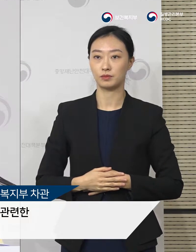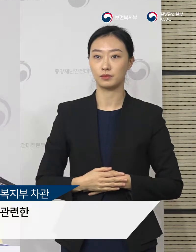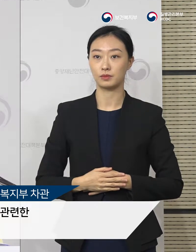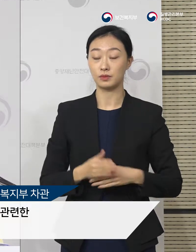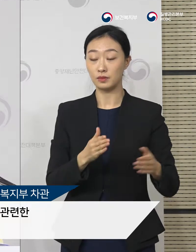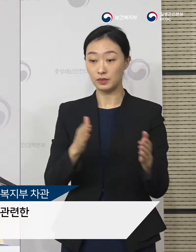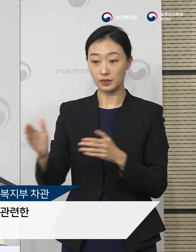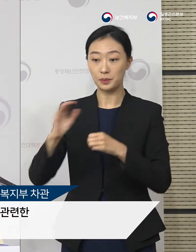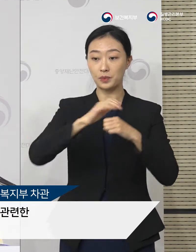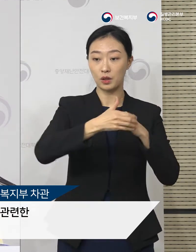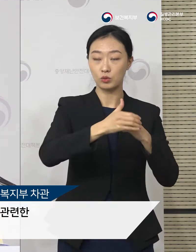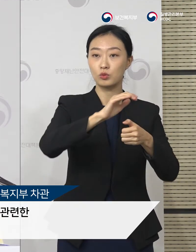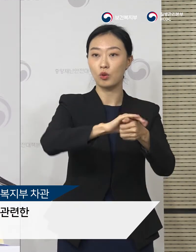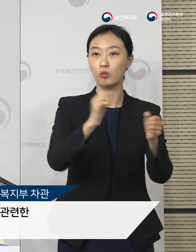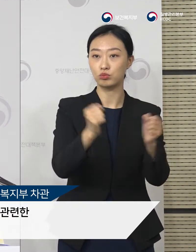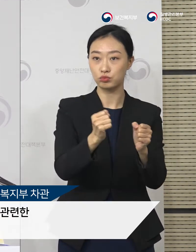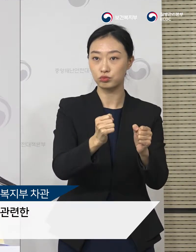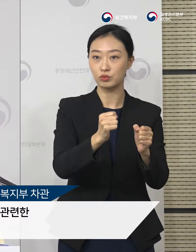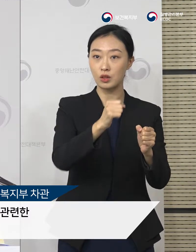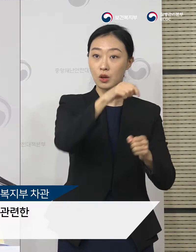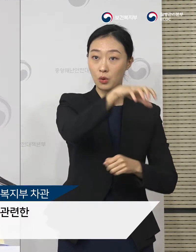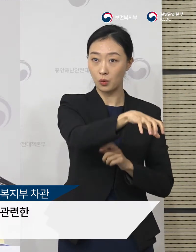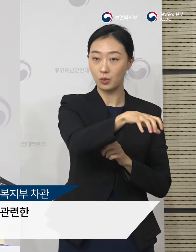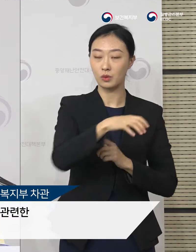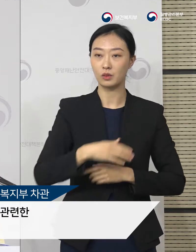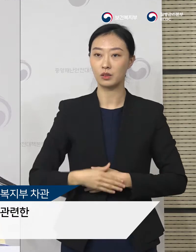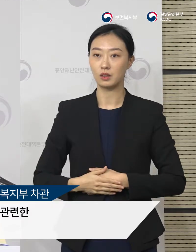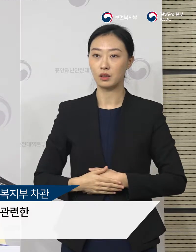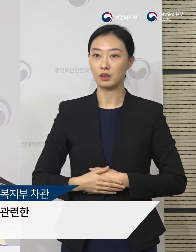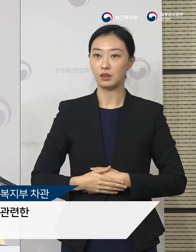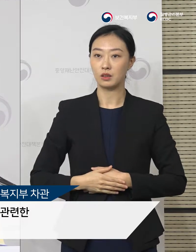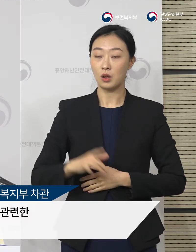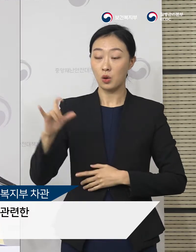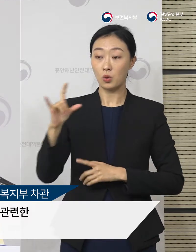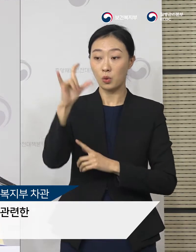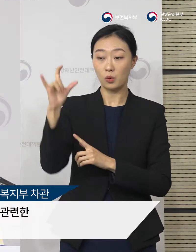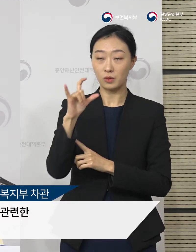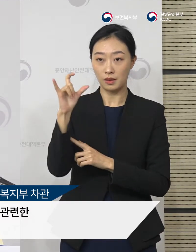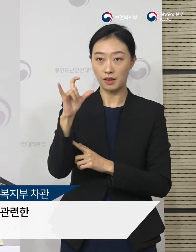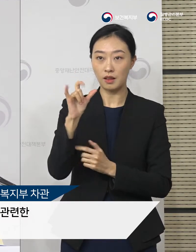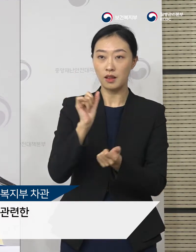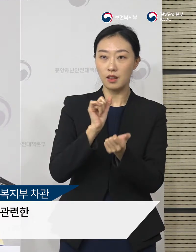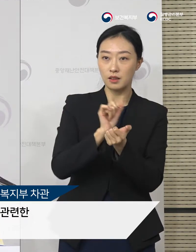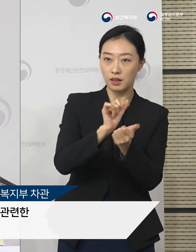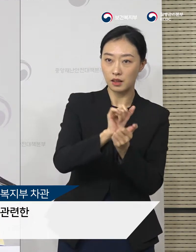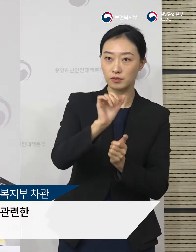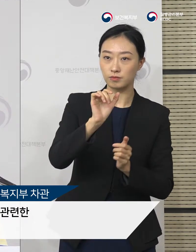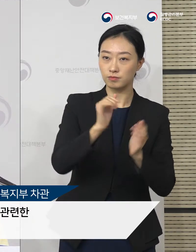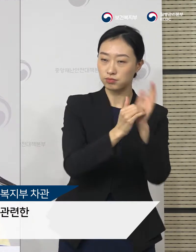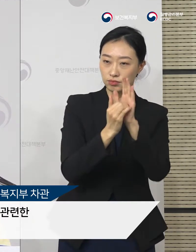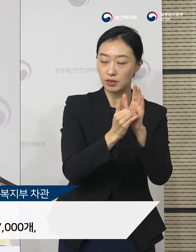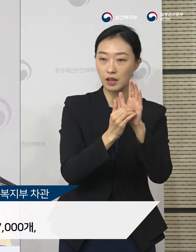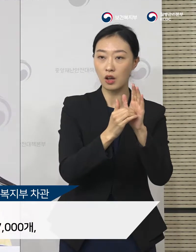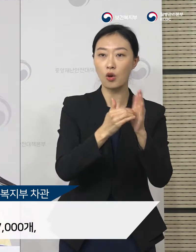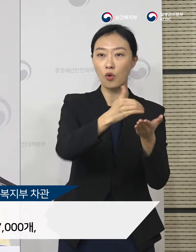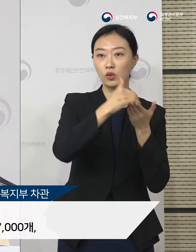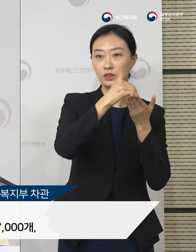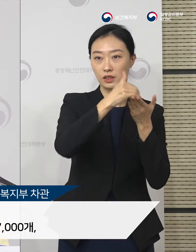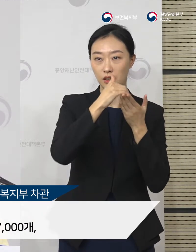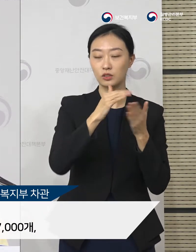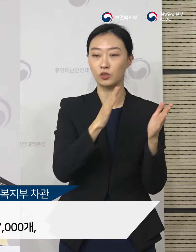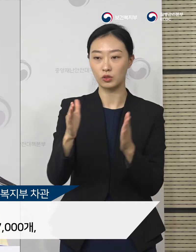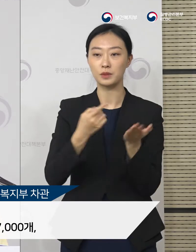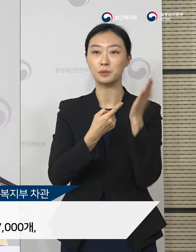다음으로 대구와 경북 현지에서 코로나19 대응과 관련한 건의사항에 대한 조치 결과를 말씀드리겠습니다. 먼저